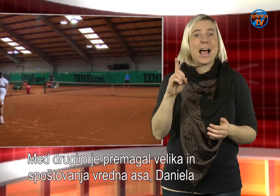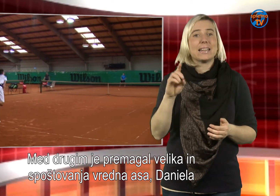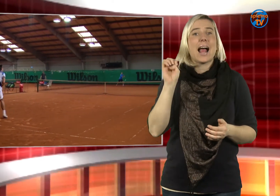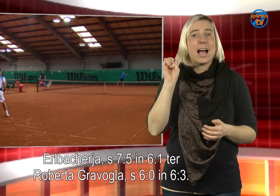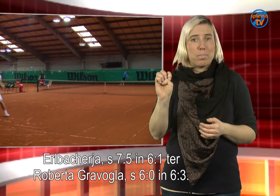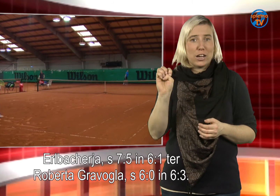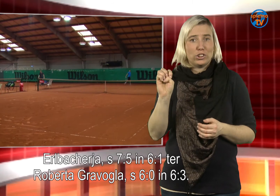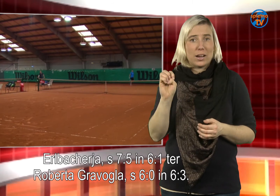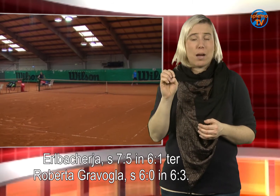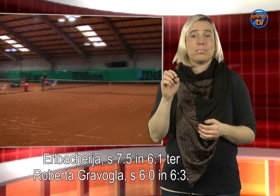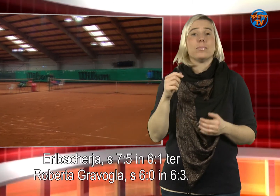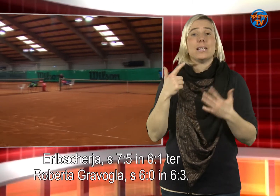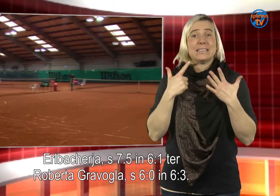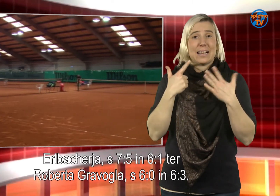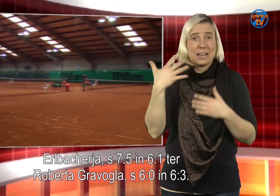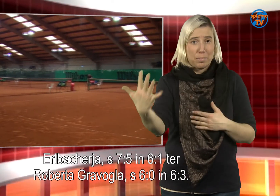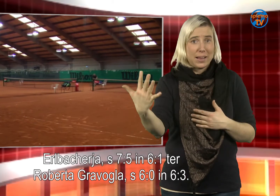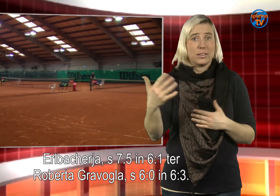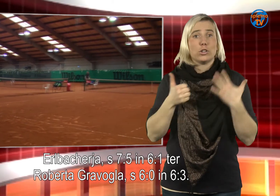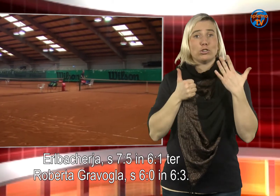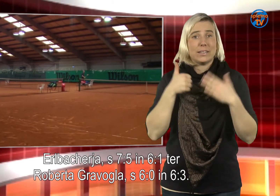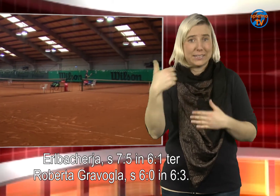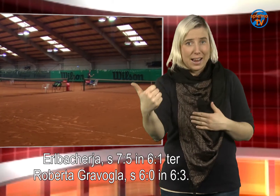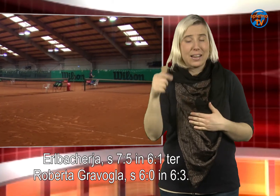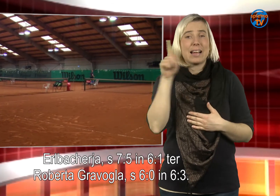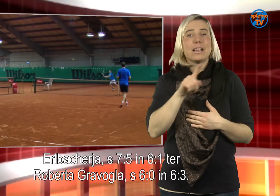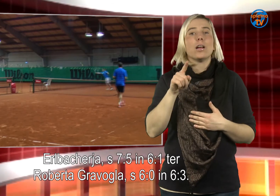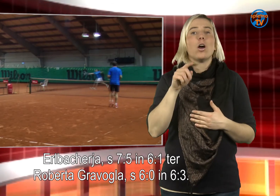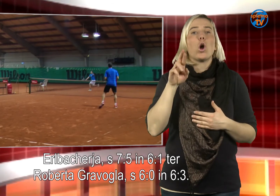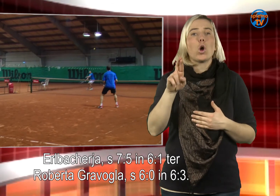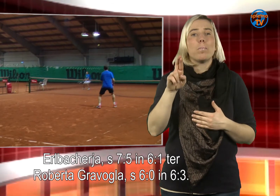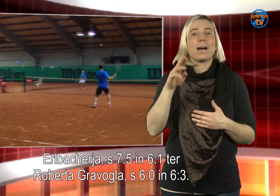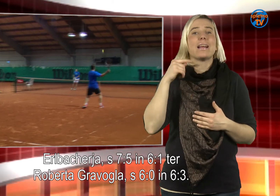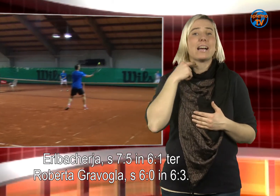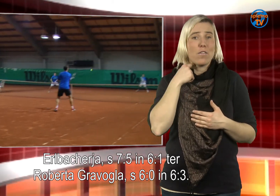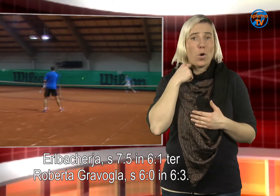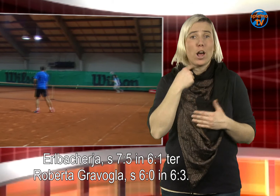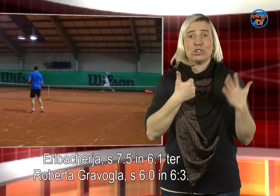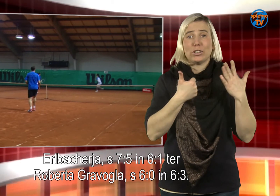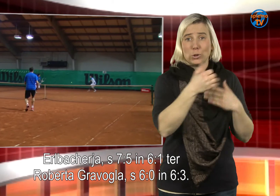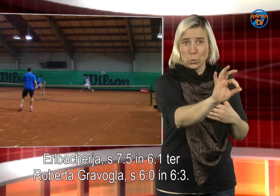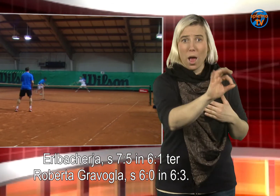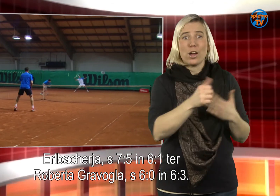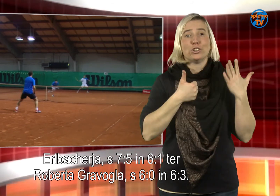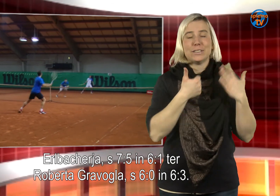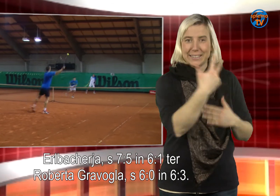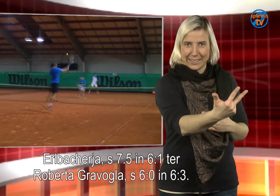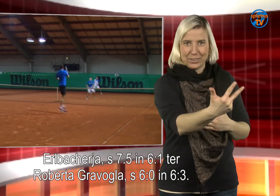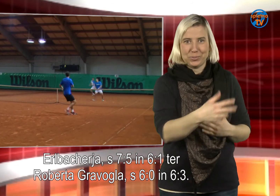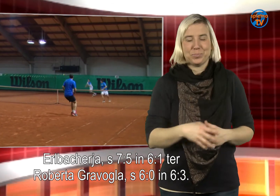Daniela Erlbacherja s 7-5 in 6-1 ter Roberta Gravogla s